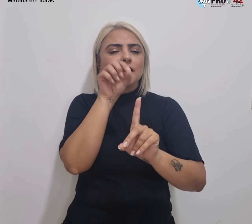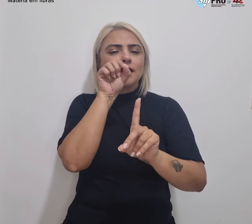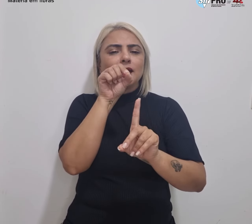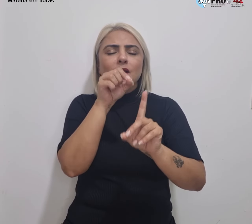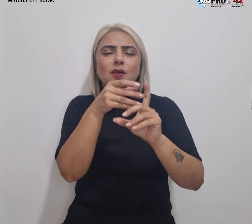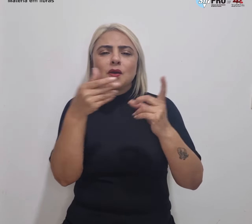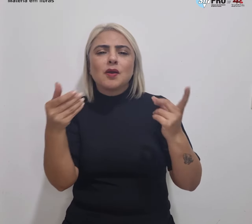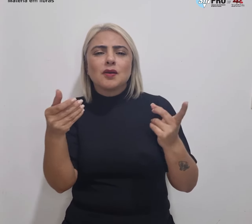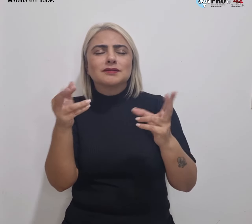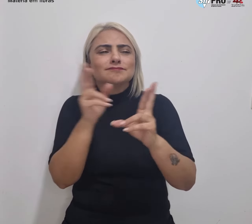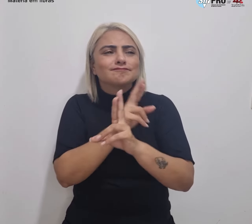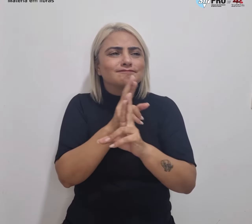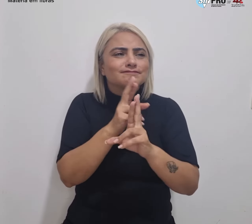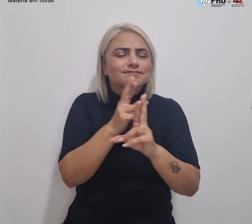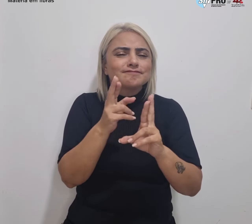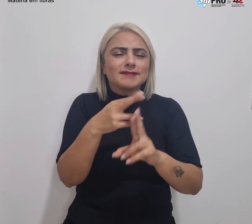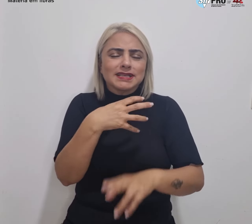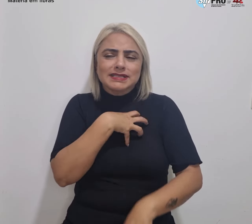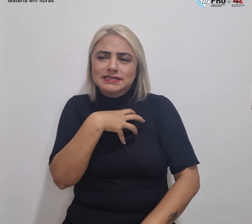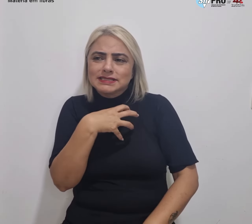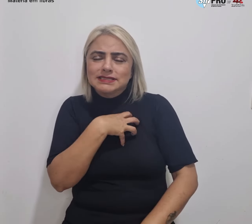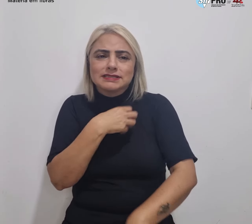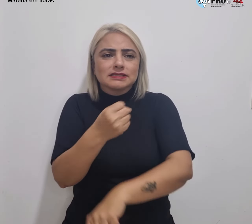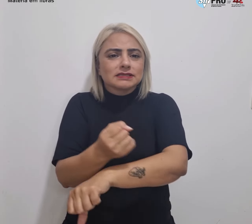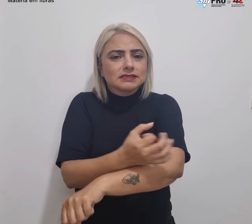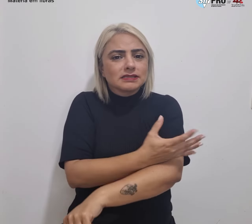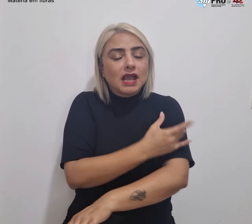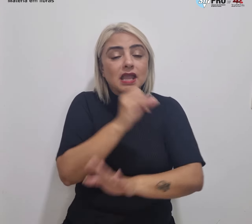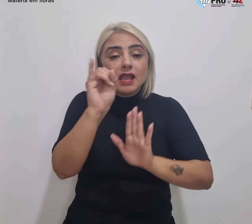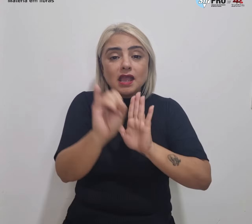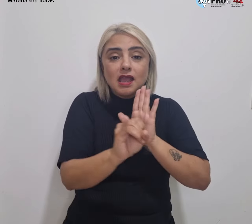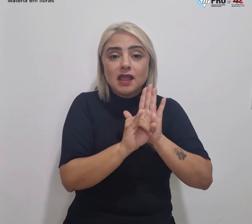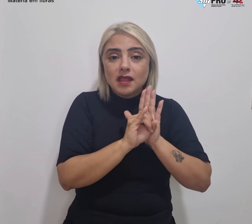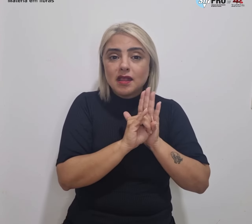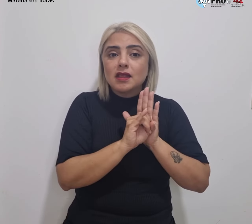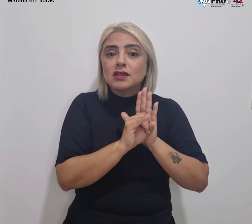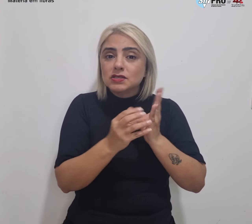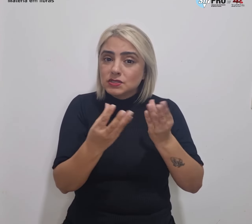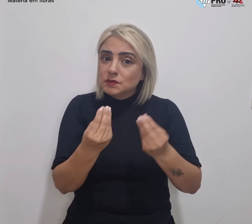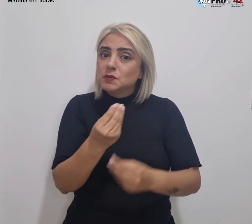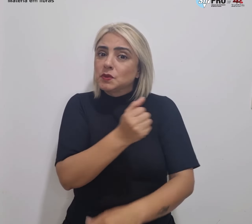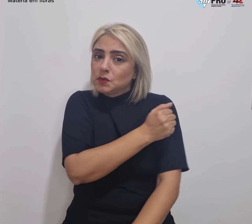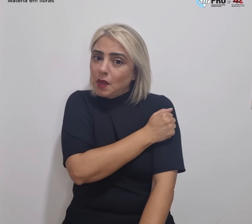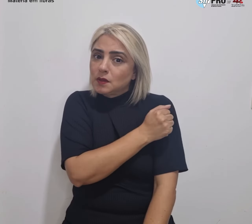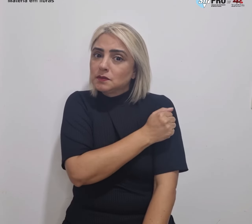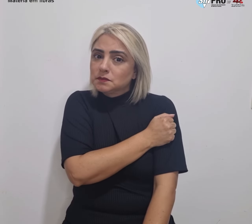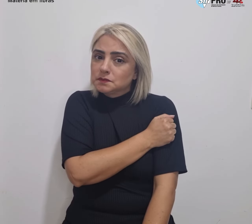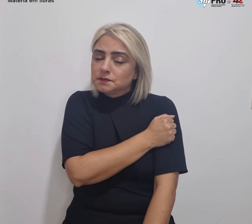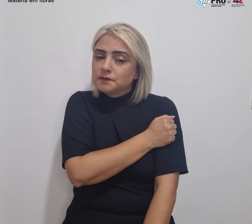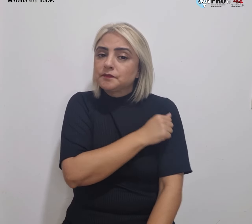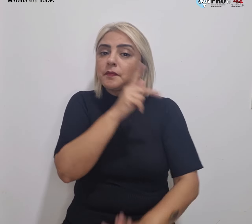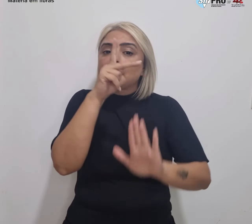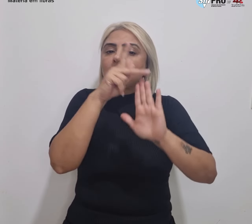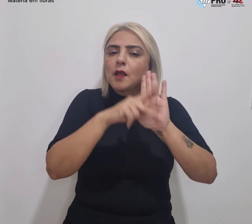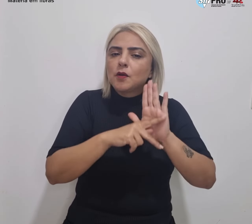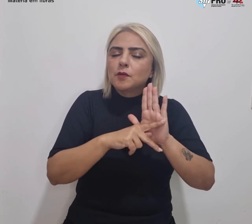comprometem a gestão emocional e a identidade de muitos alunos o projeto é anual